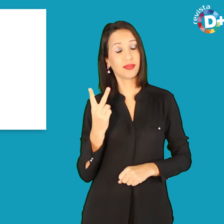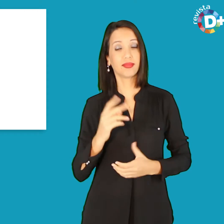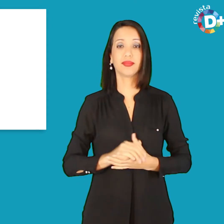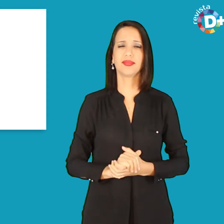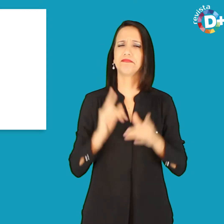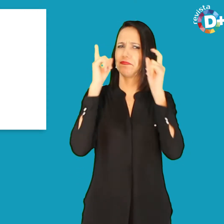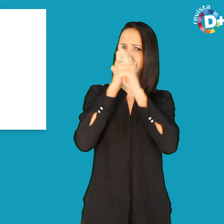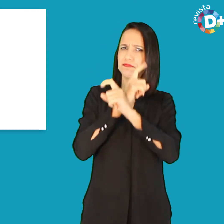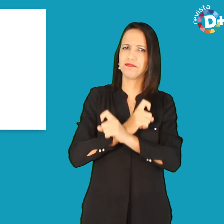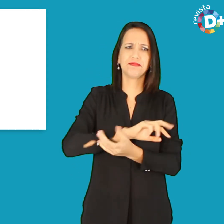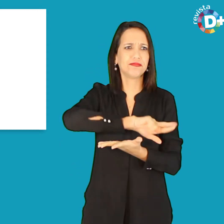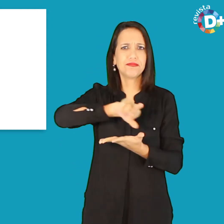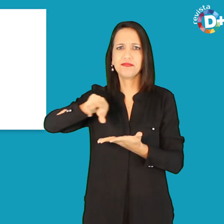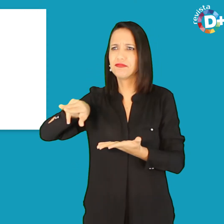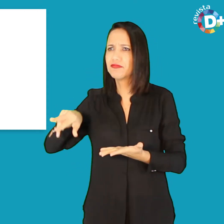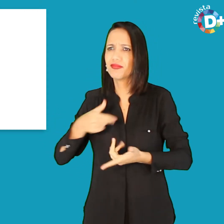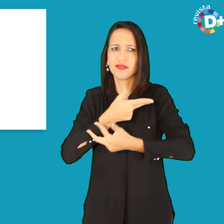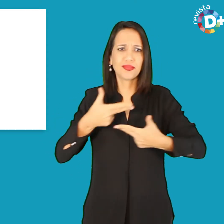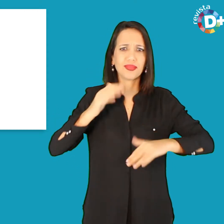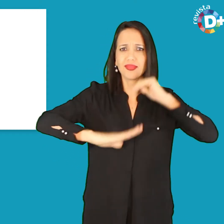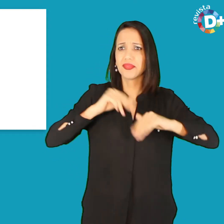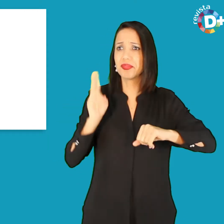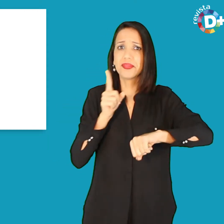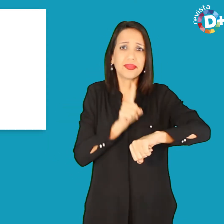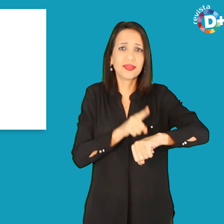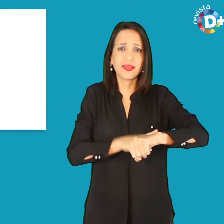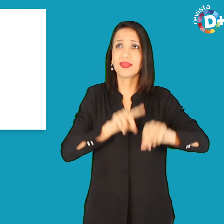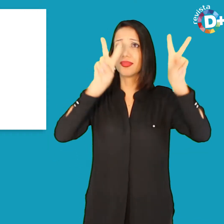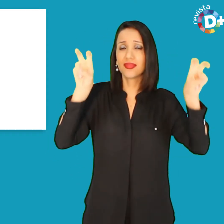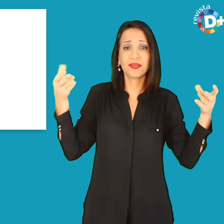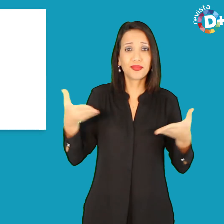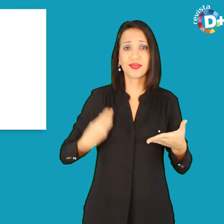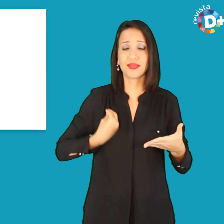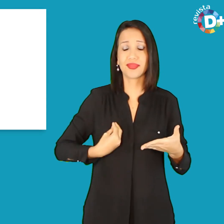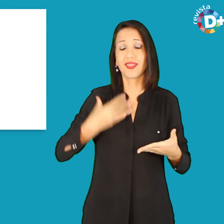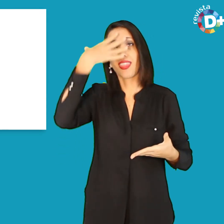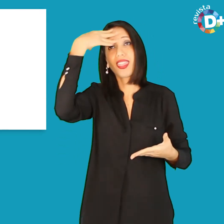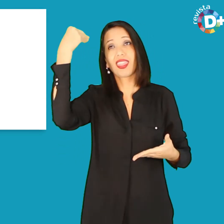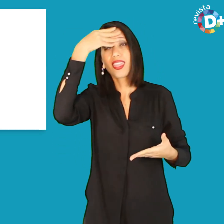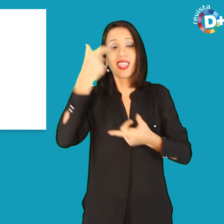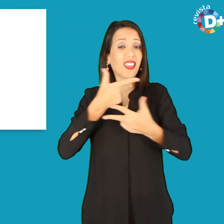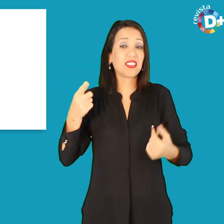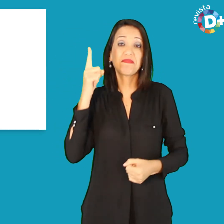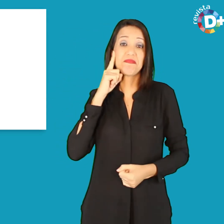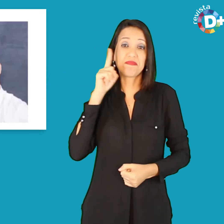mesmo tempo ou lidar com temas cotidianos. Ela acaba esquecendo até as coisas mais rotineiras, mas conta com o tratamento